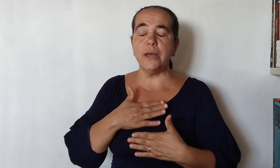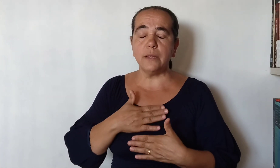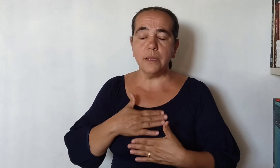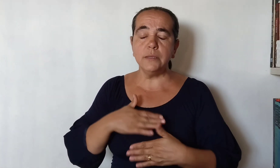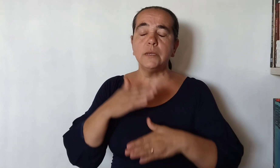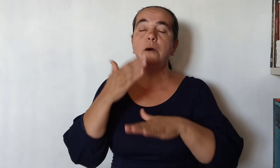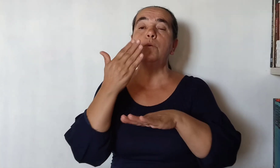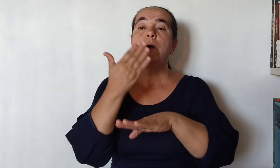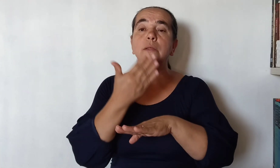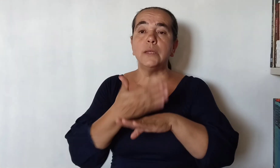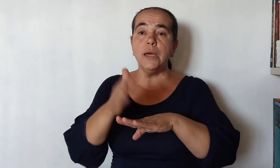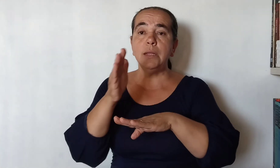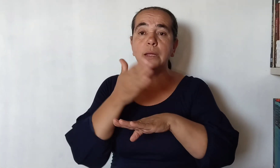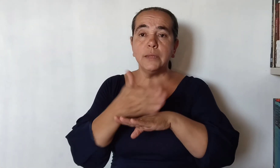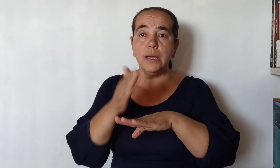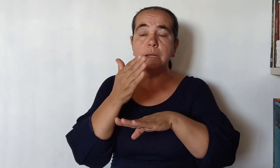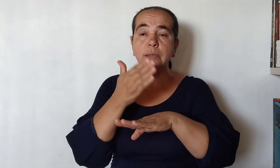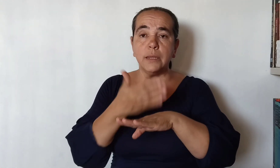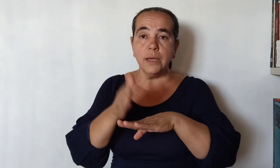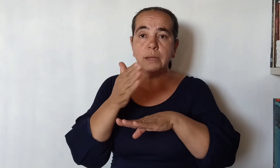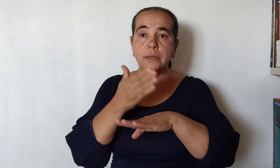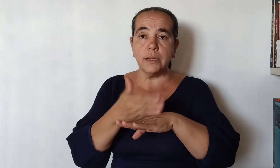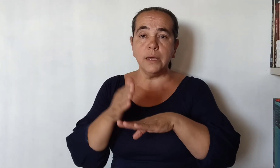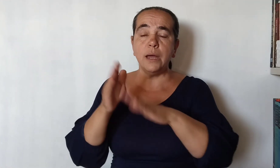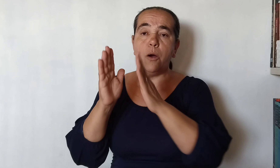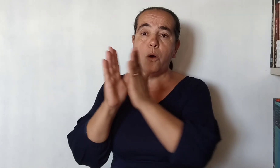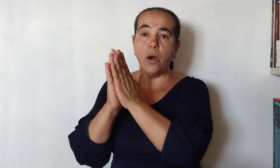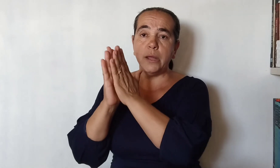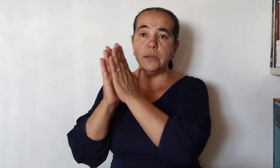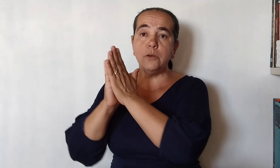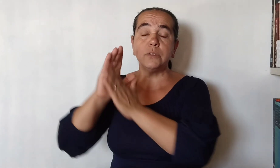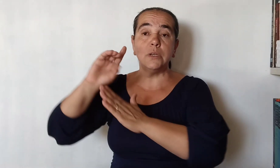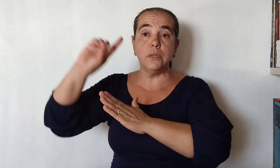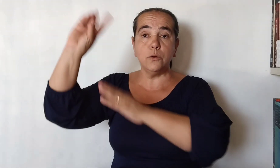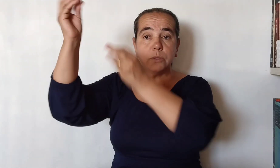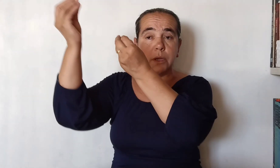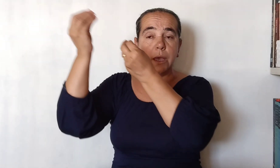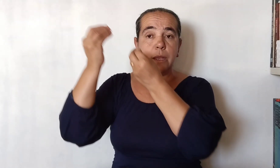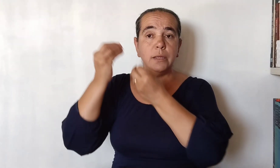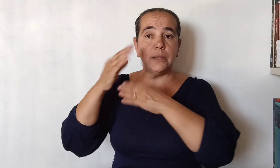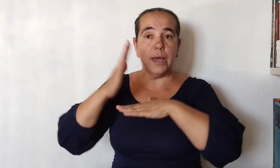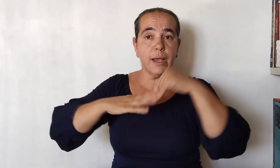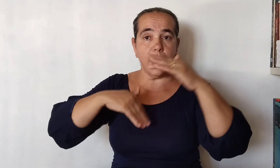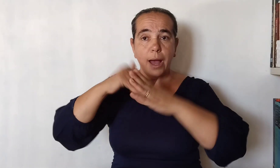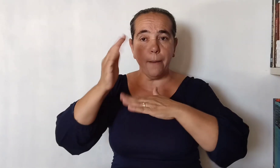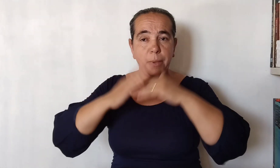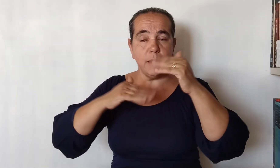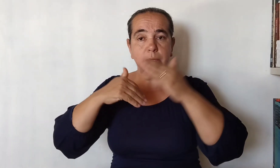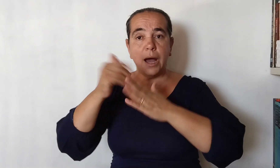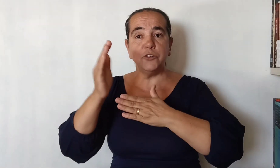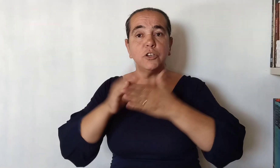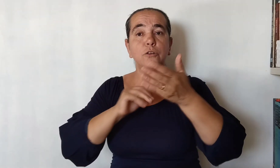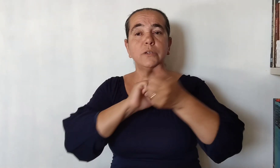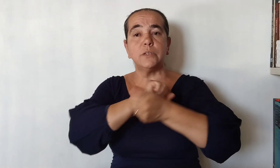presta atenção. Treina, treina, treina, treina. Ora a Deus que Deus, Ele entrega a habilidade que nós